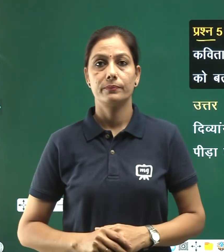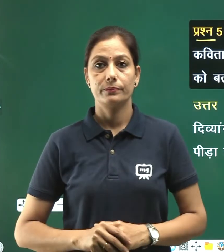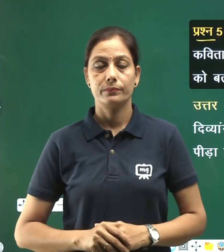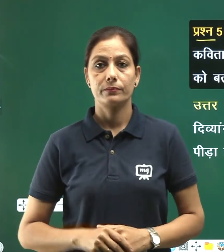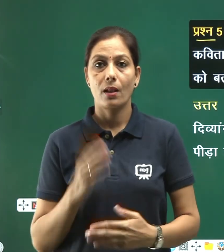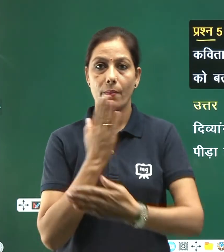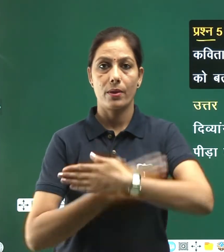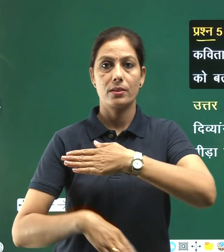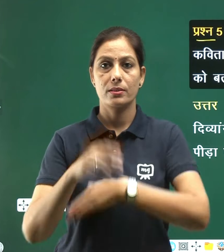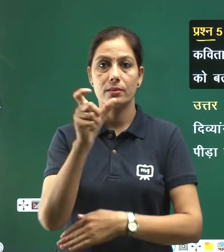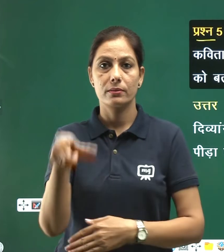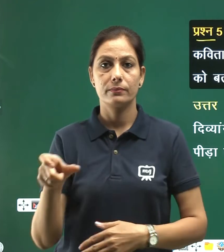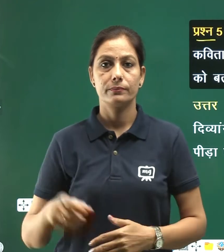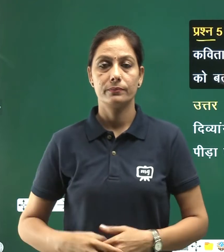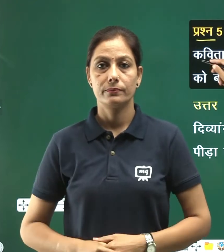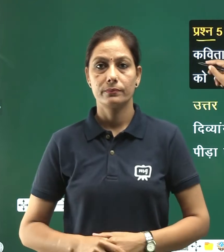अपाहिज